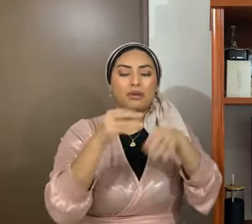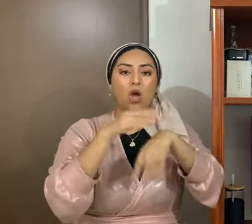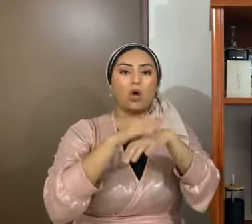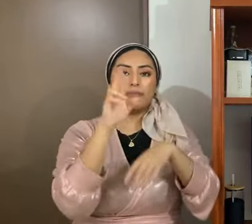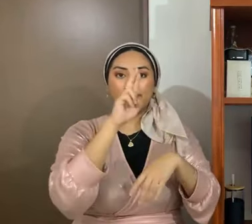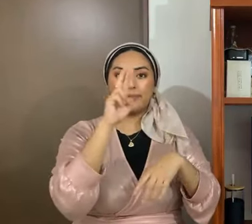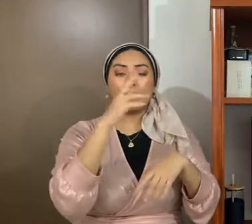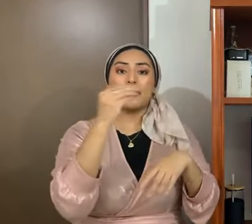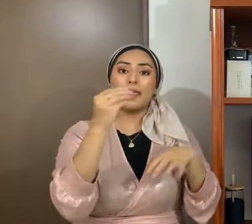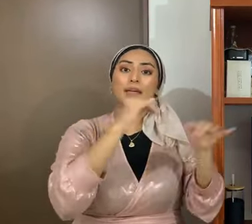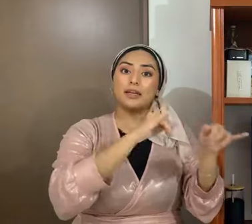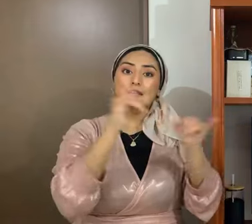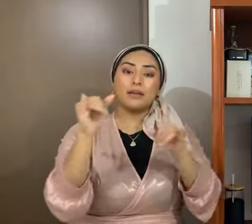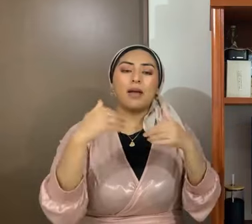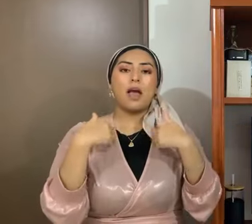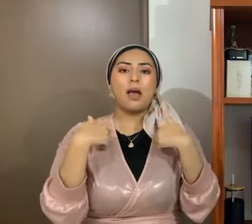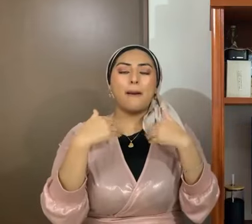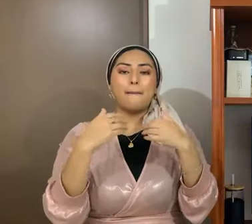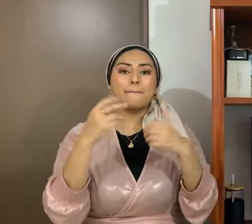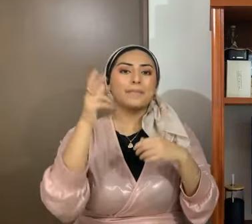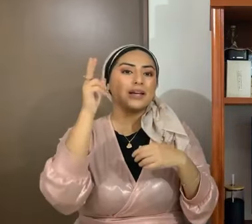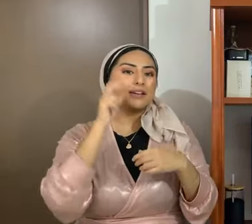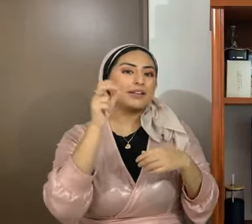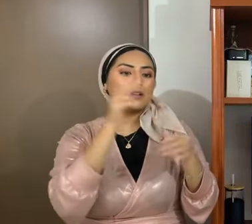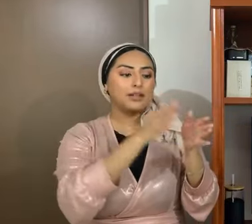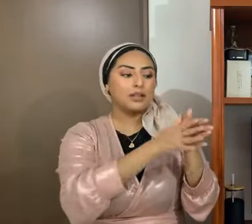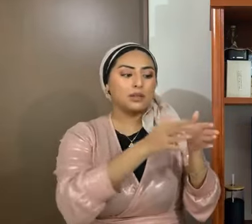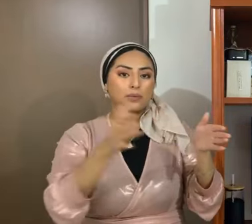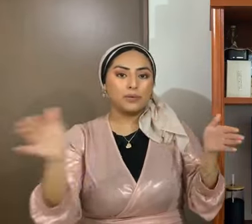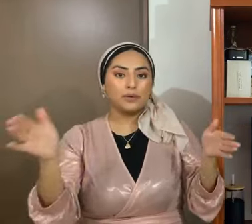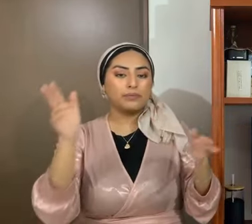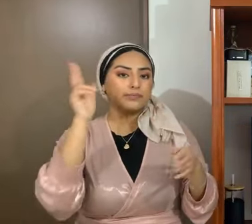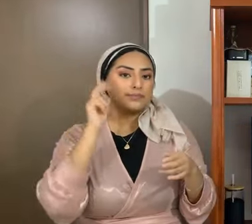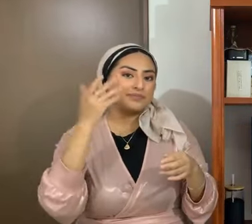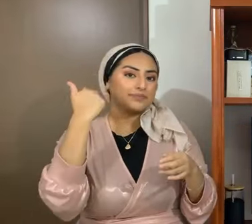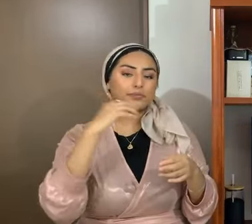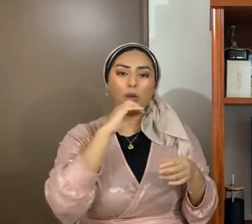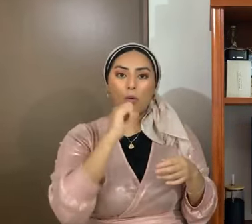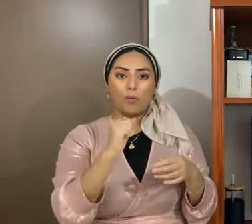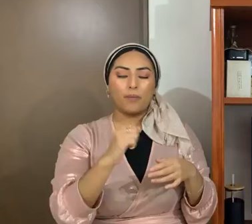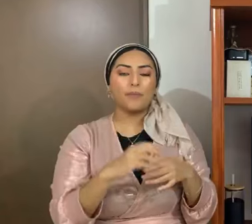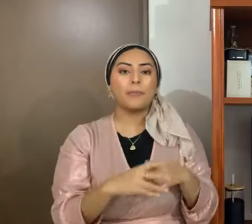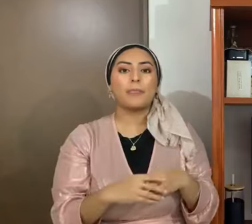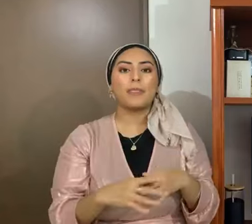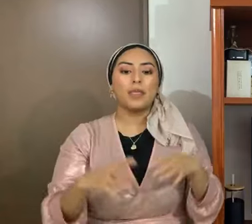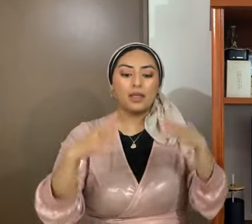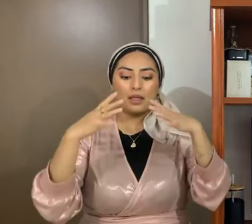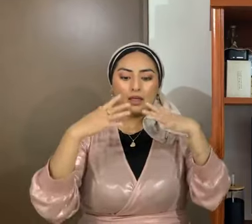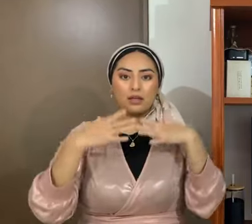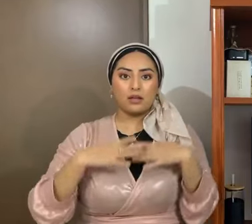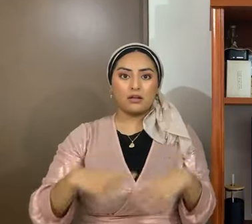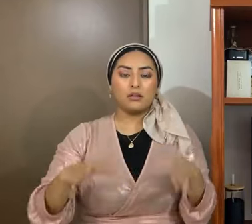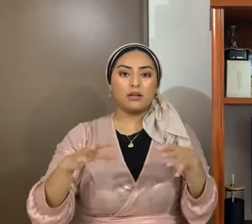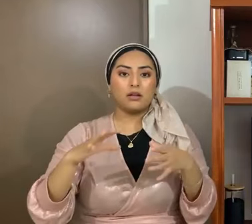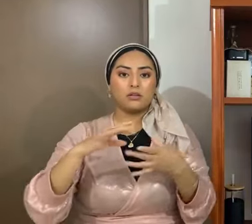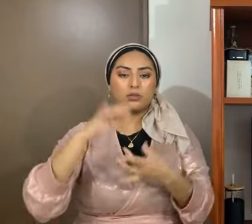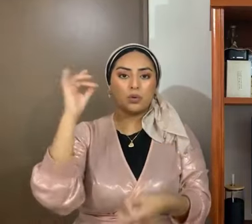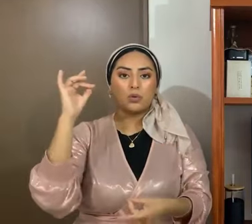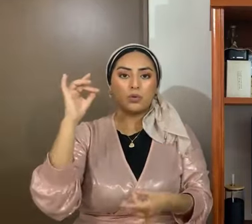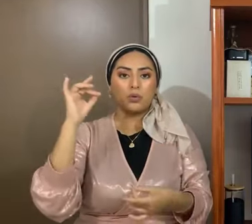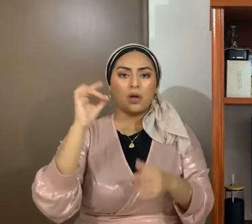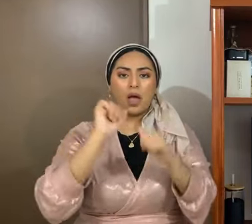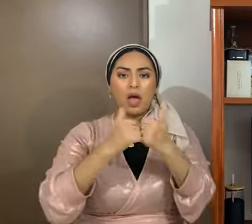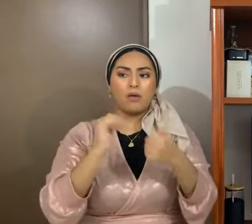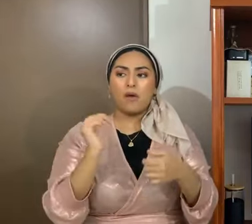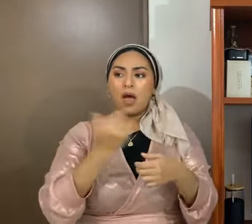Apocalipsis. Y también hay una serie de audios, esos son audios. La vestimenta del alma.